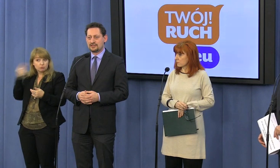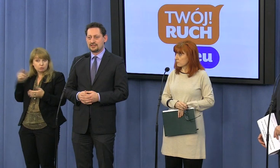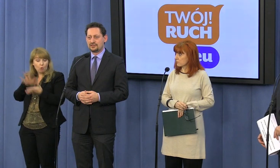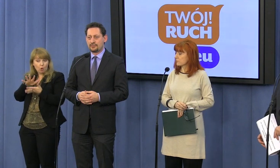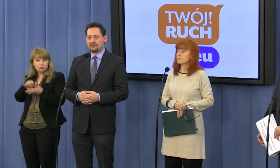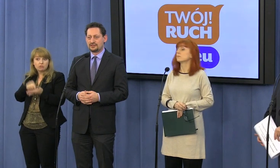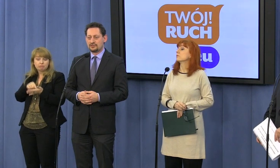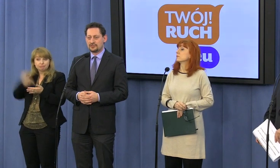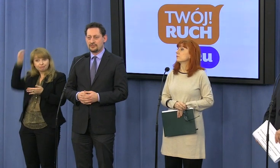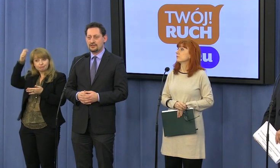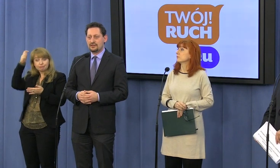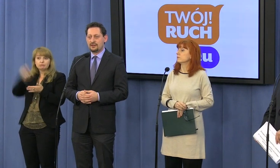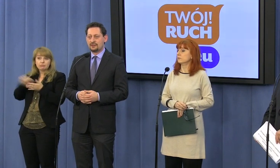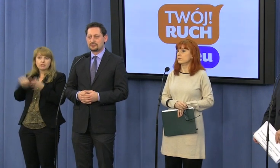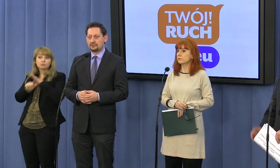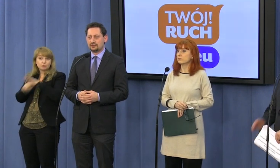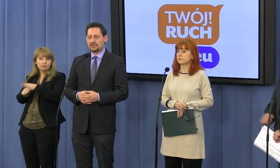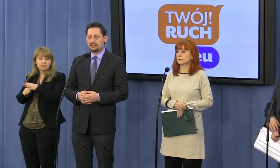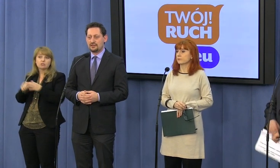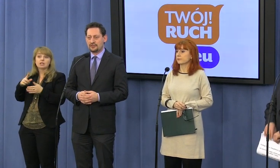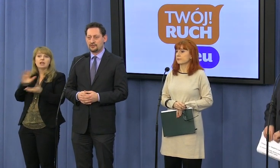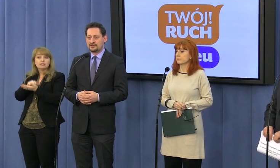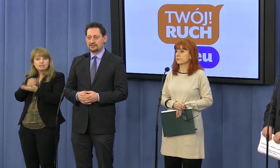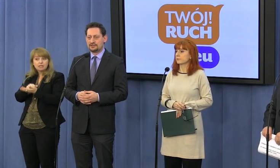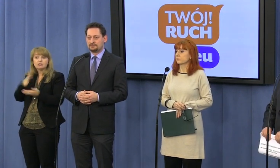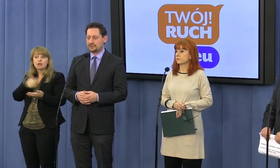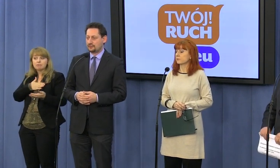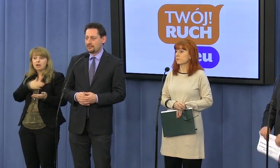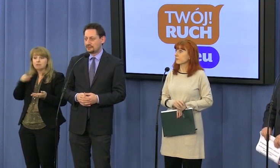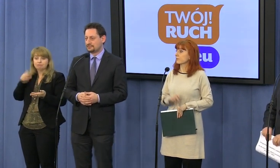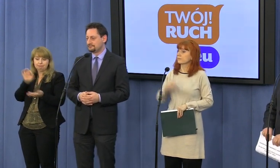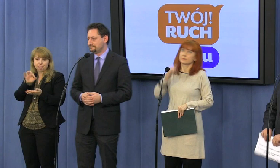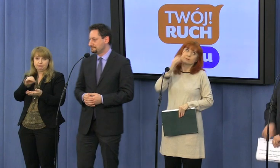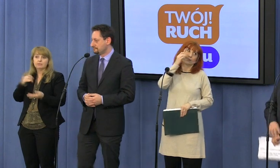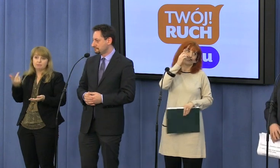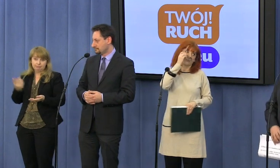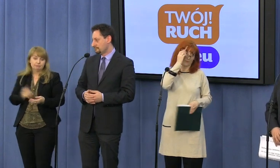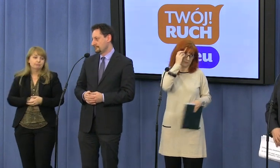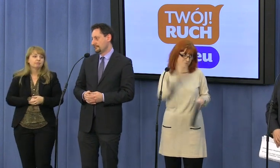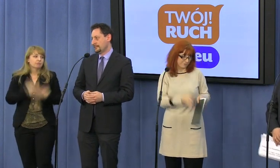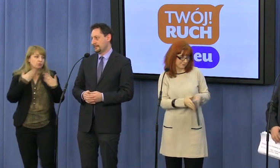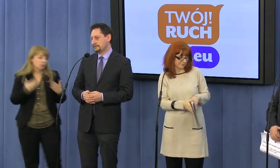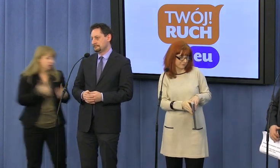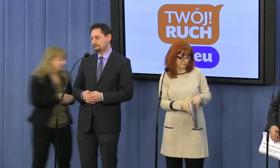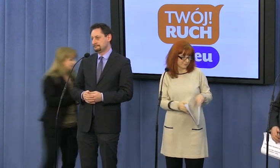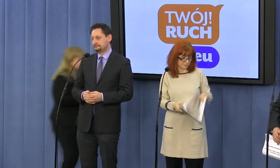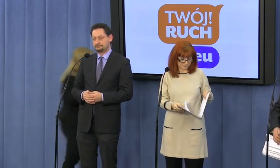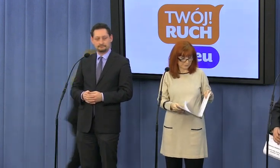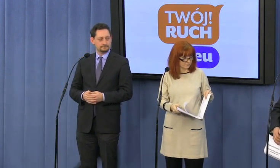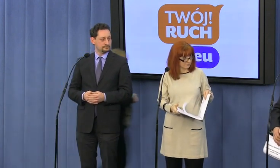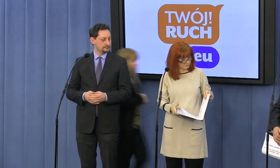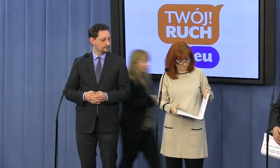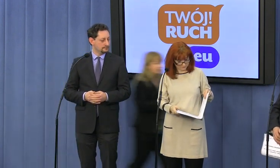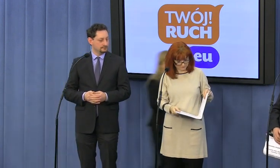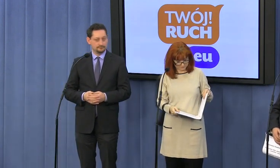też te zajęcia prowadzą osoby o skłonnościach pedofilskich. Dziękuję bardzo. Dziękuję bardzo i